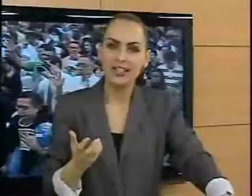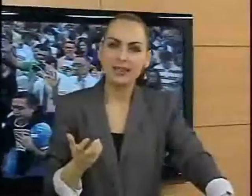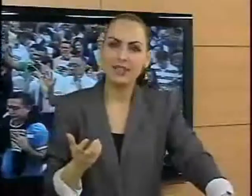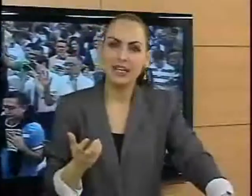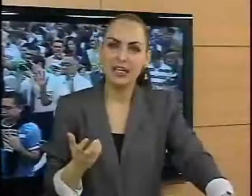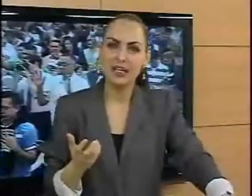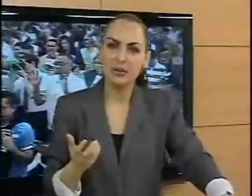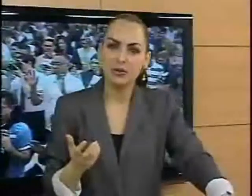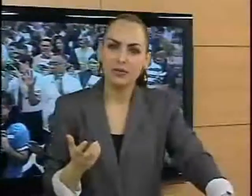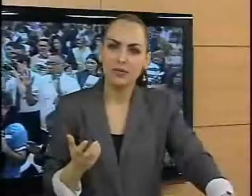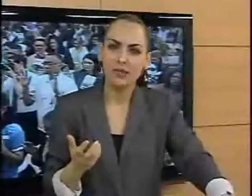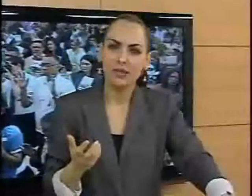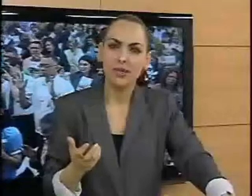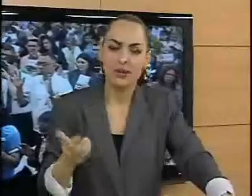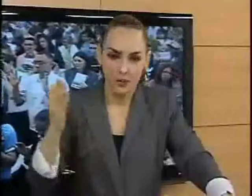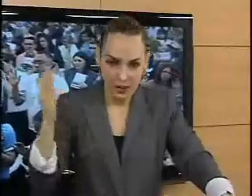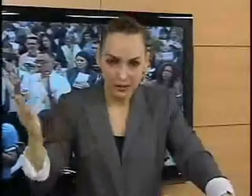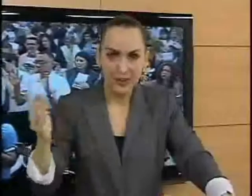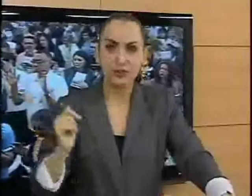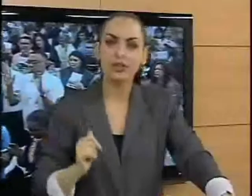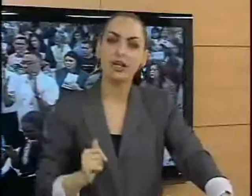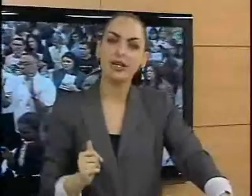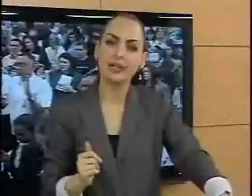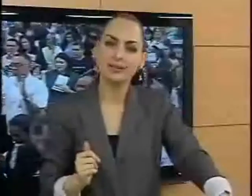cima daquilo e foi lá e fez besteira.